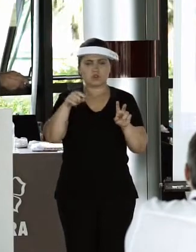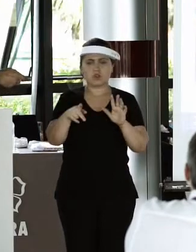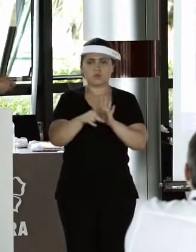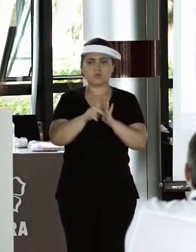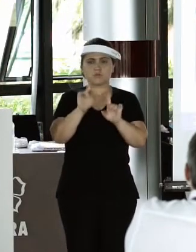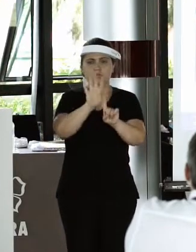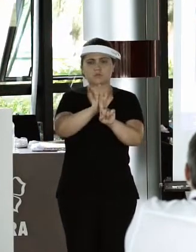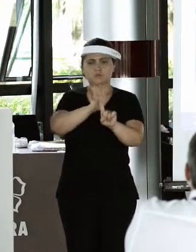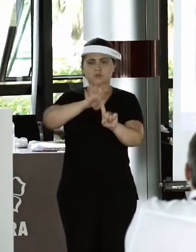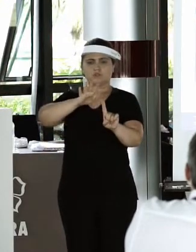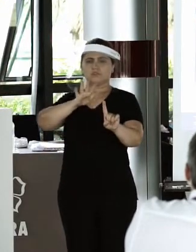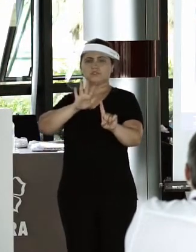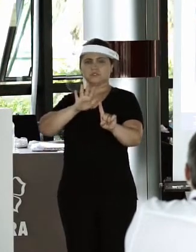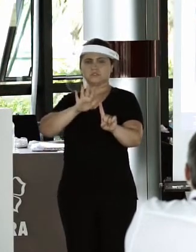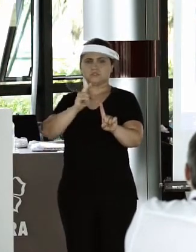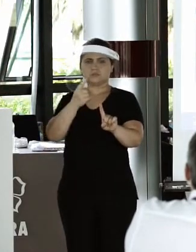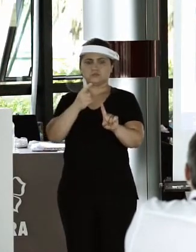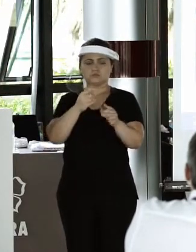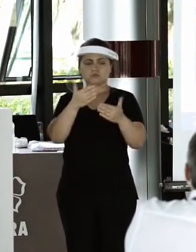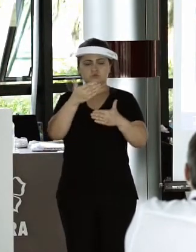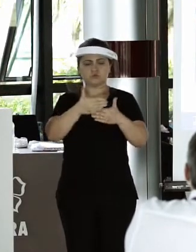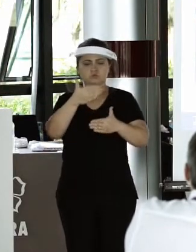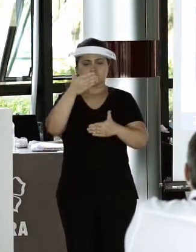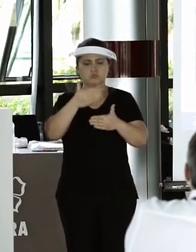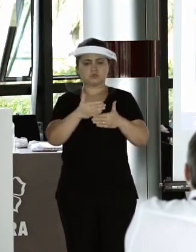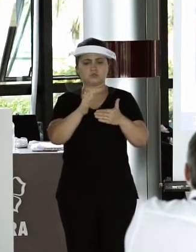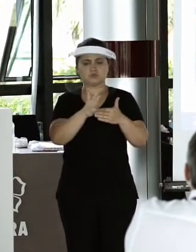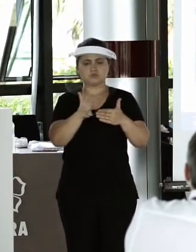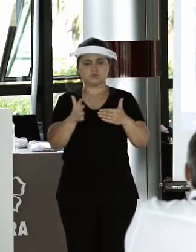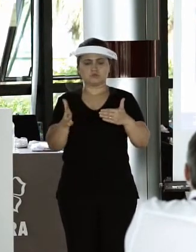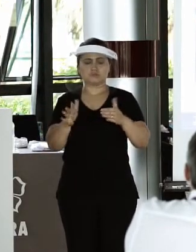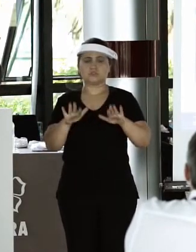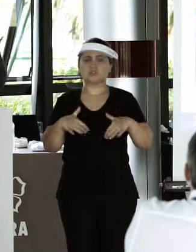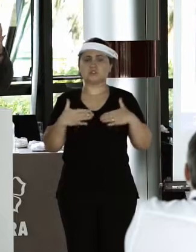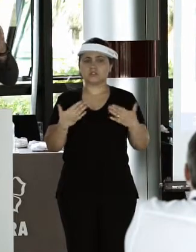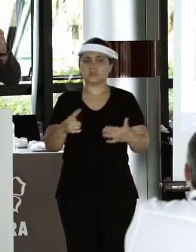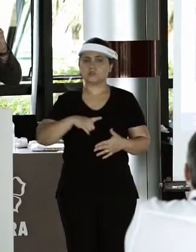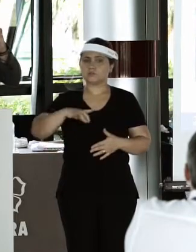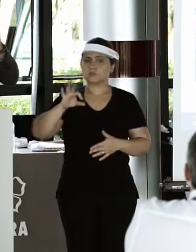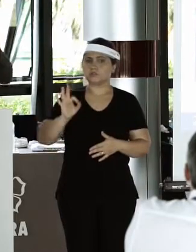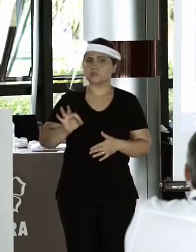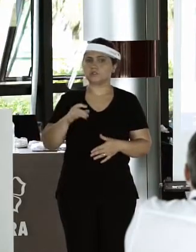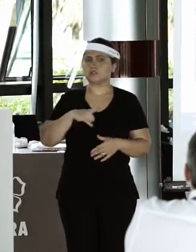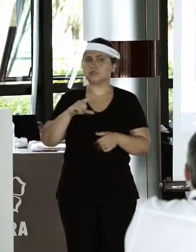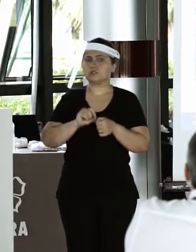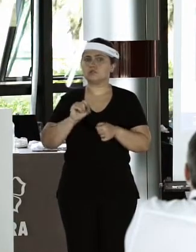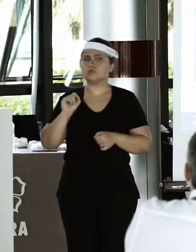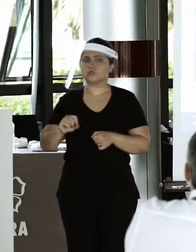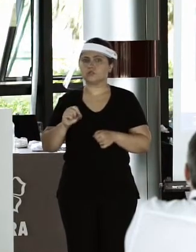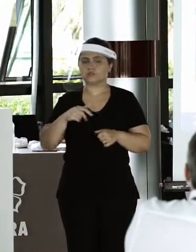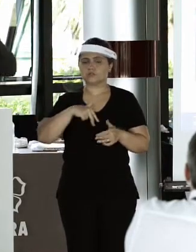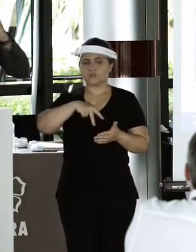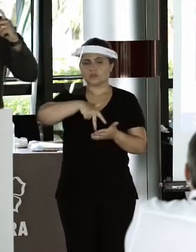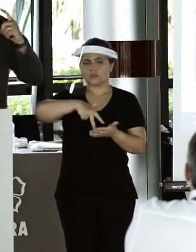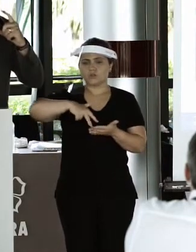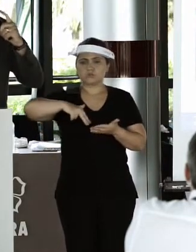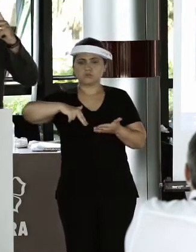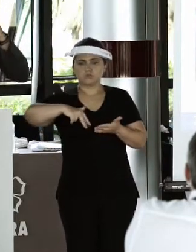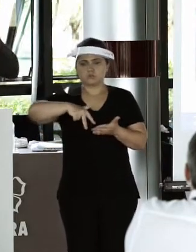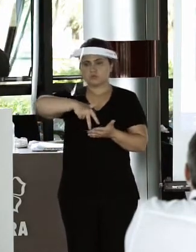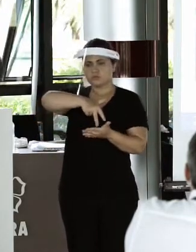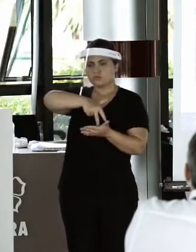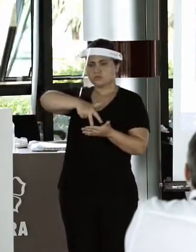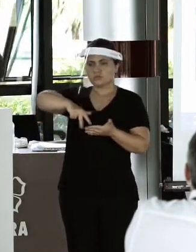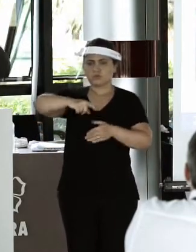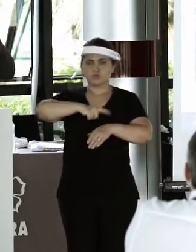uma reflexão de uma superfície adjacente. Então, para ter certeza, o que eu faria? Eu me movimentaria